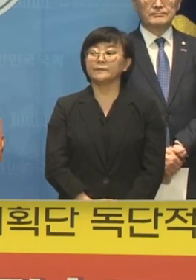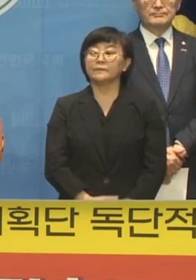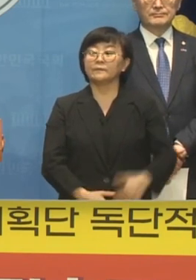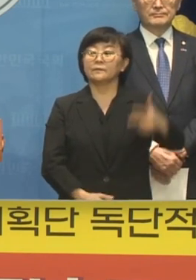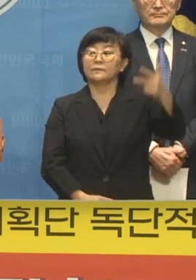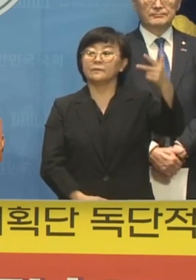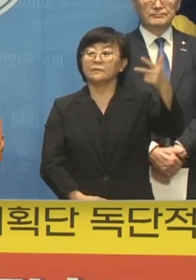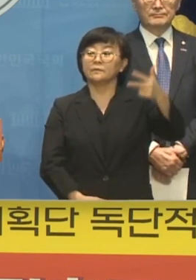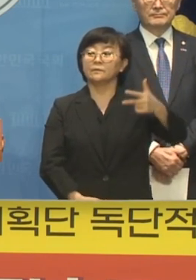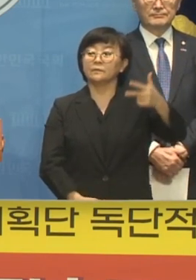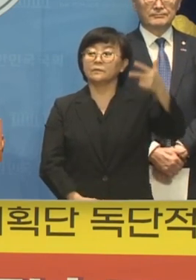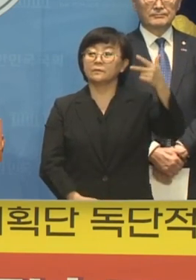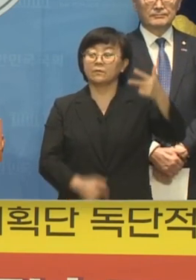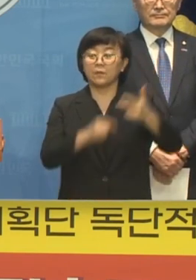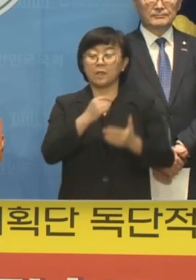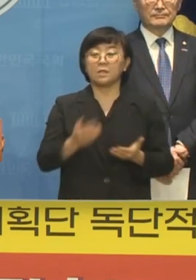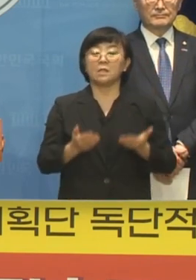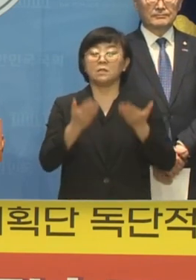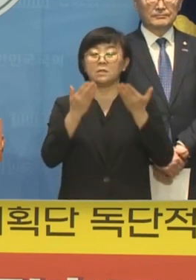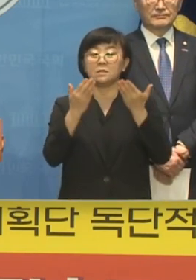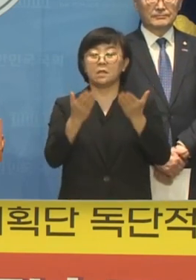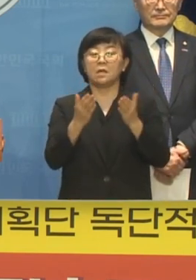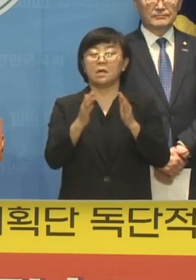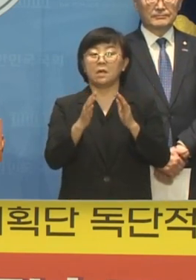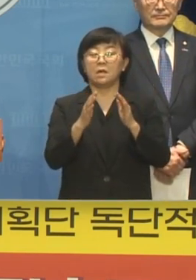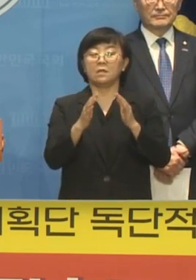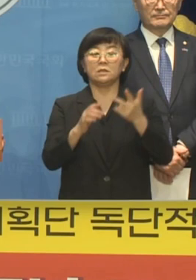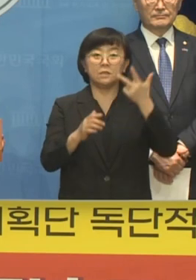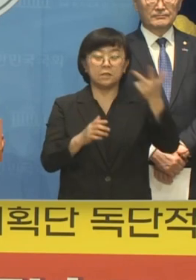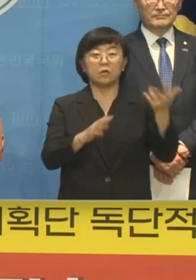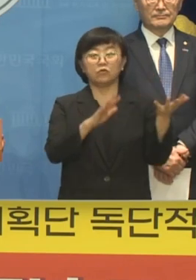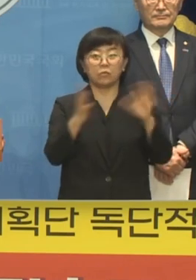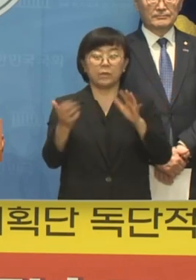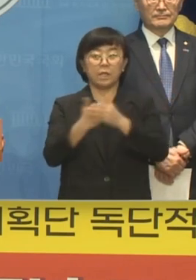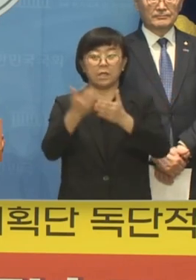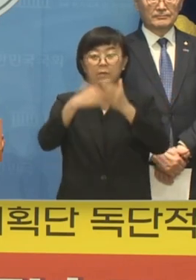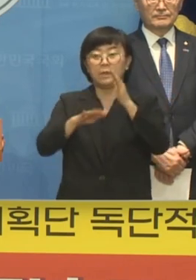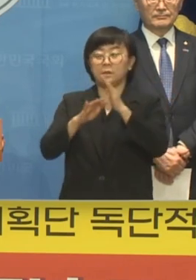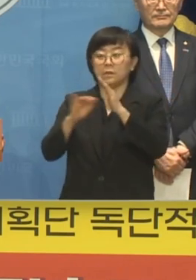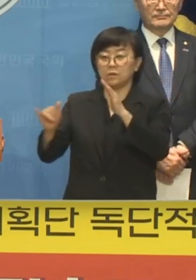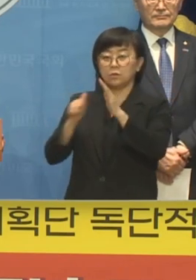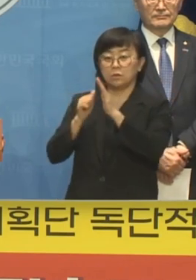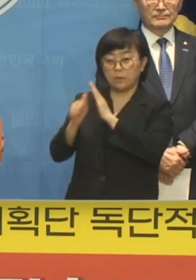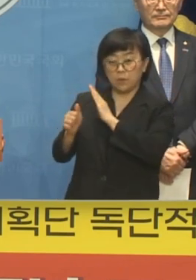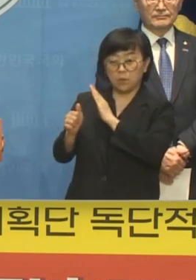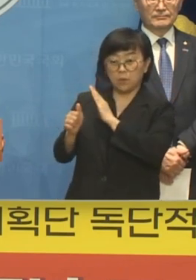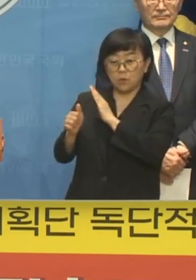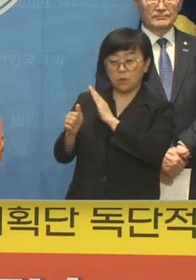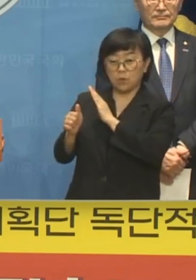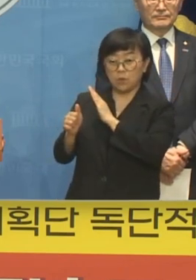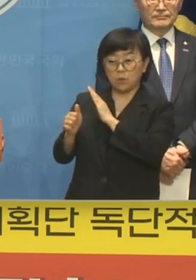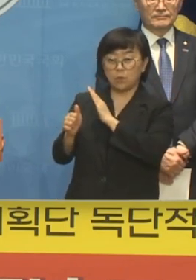7천여 희생자와 거기에 따른 유족을 대표해 가지고